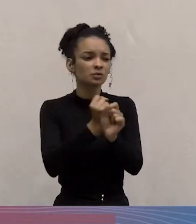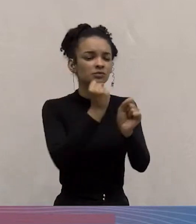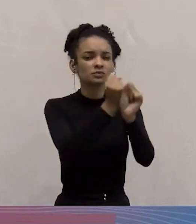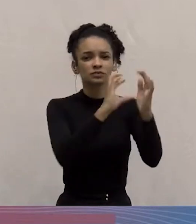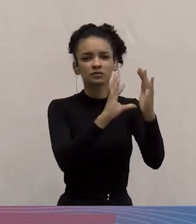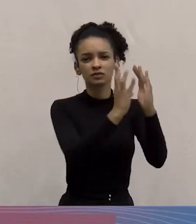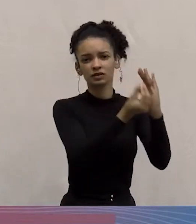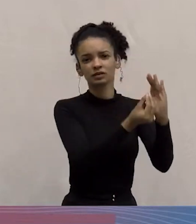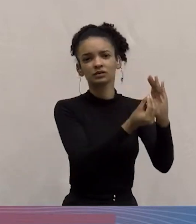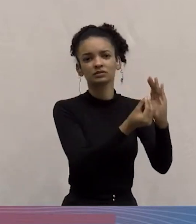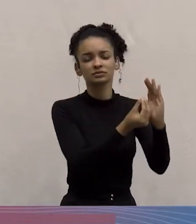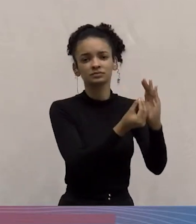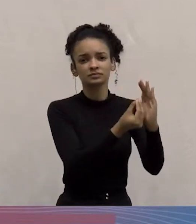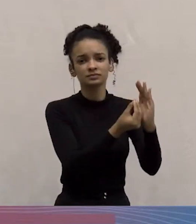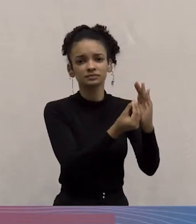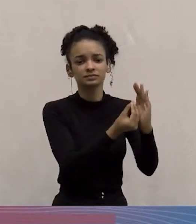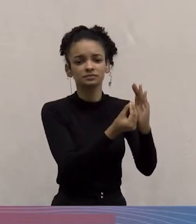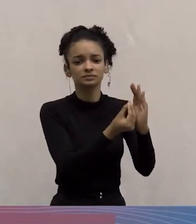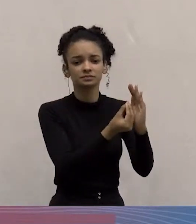edificação da igreja.